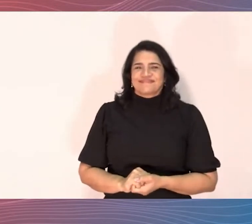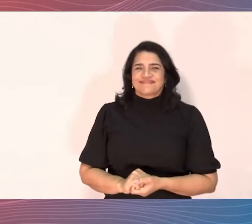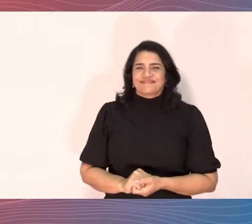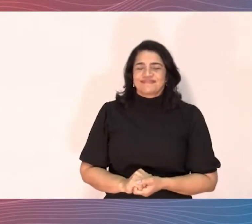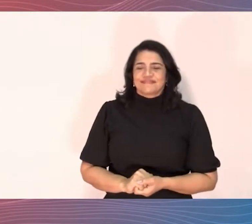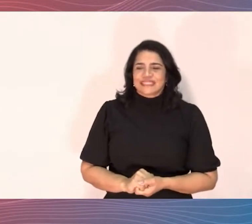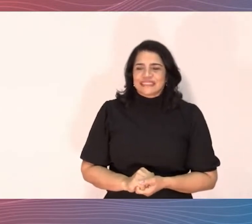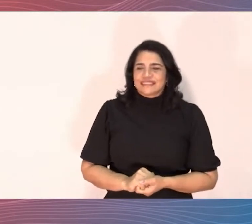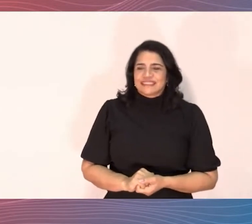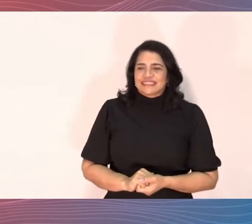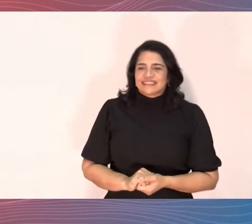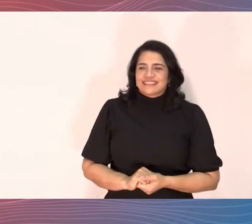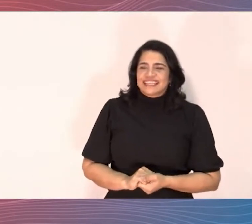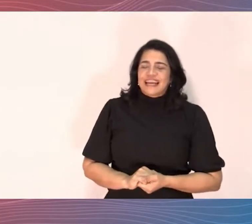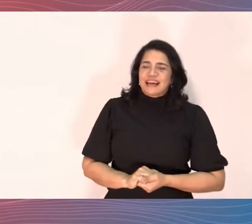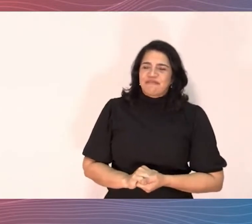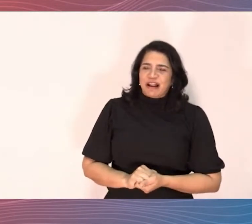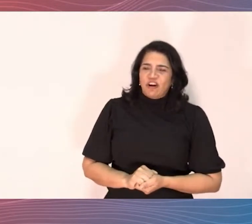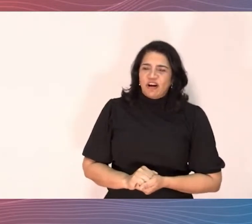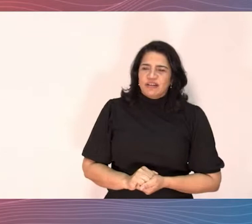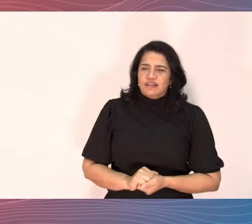Unstoppable.